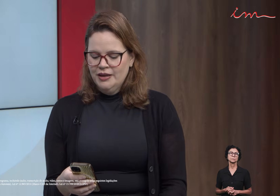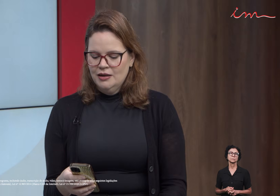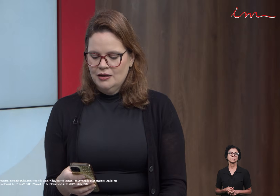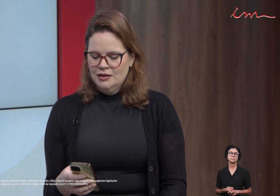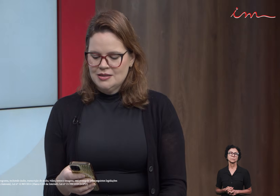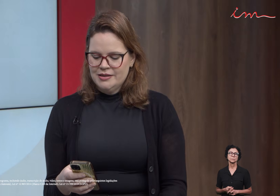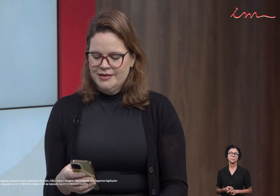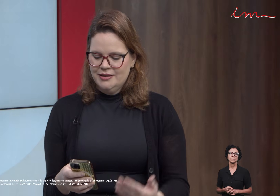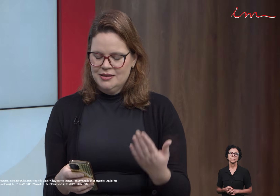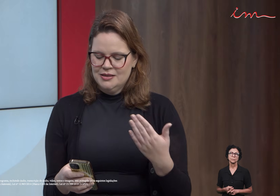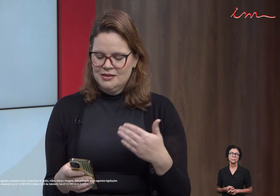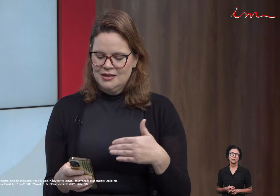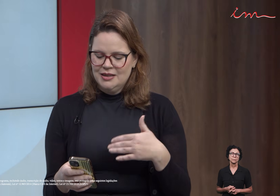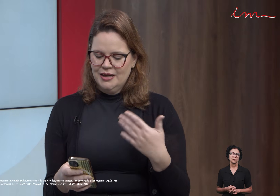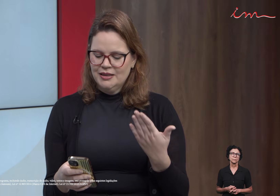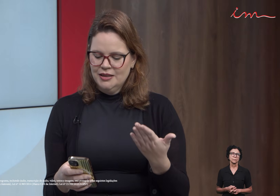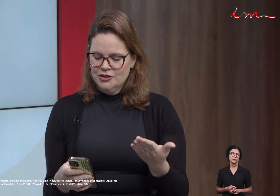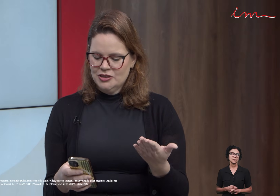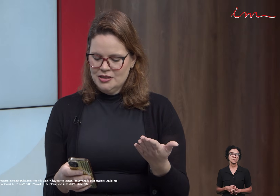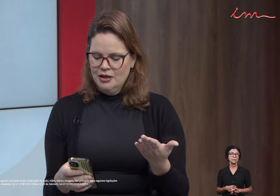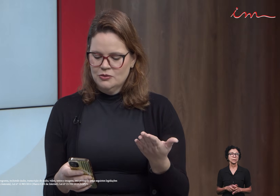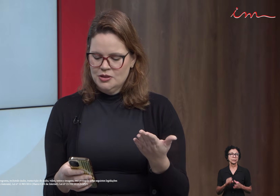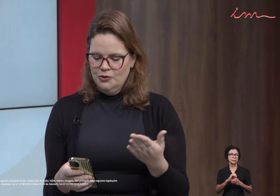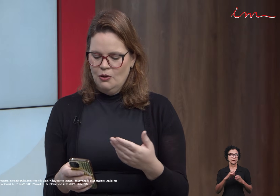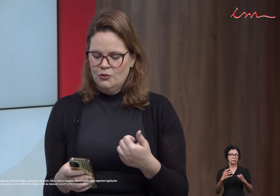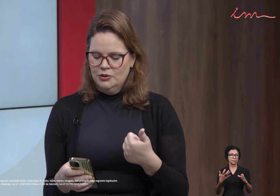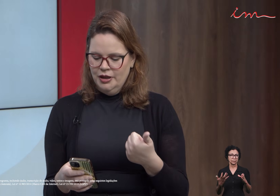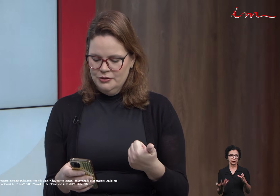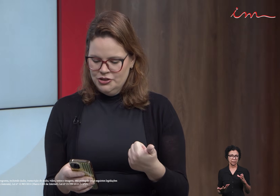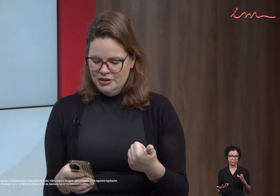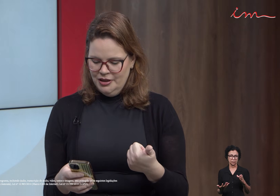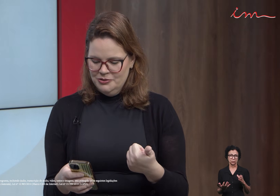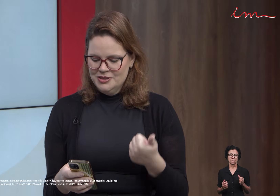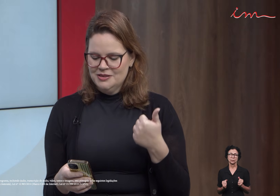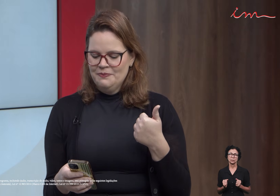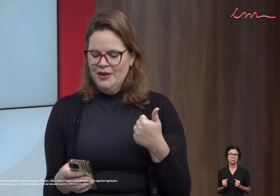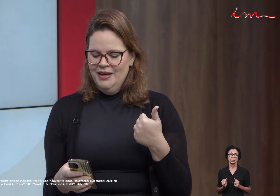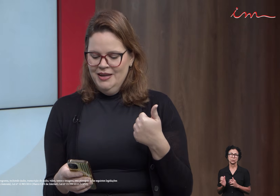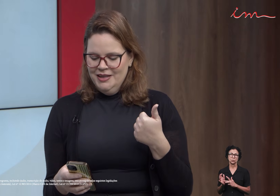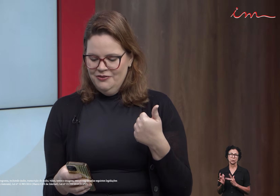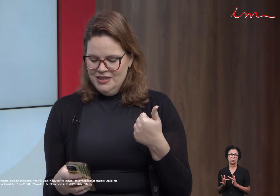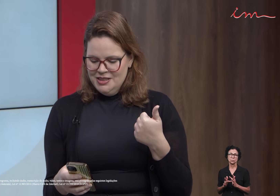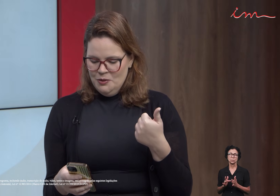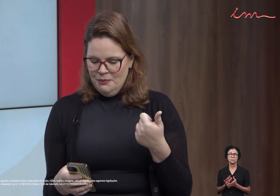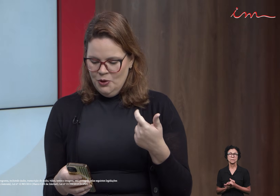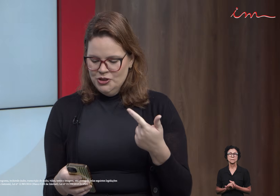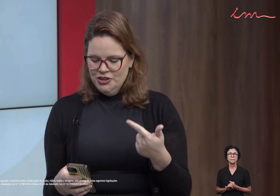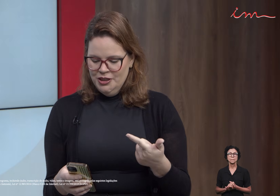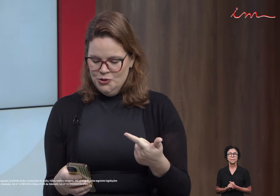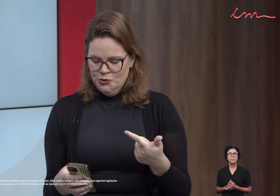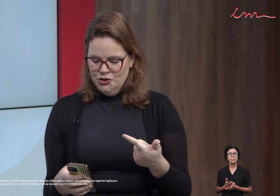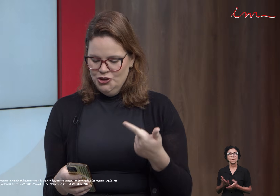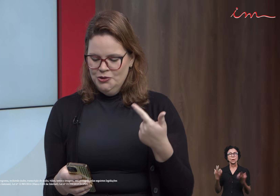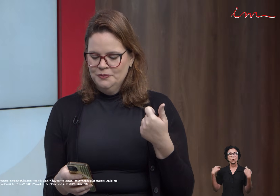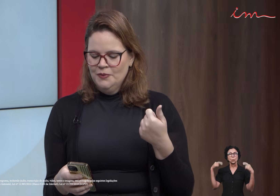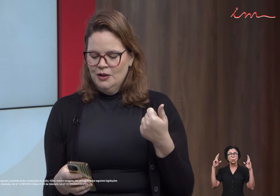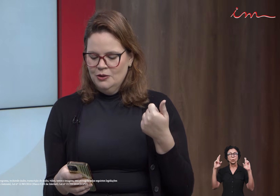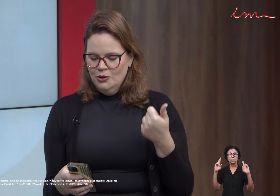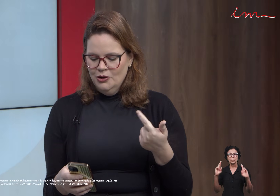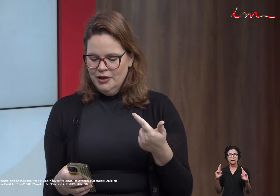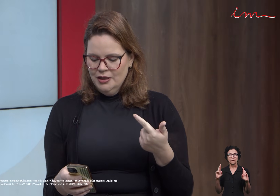agora vem as características, né, do Senhor: ao Cordeiro de Deus, que venceu a morte e